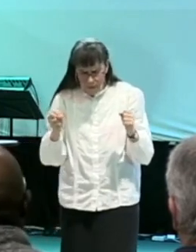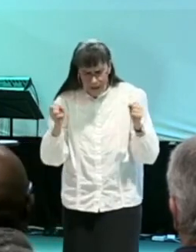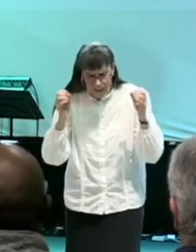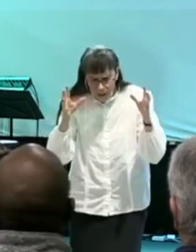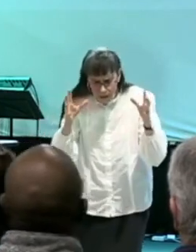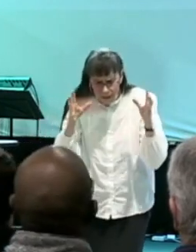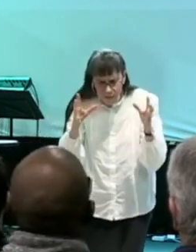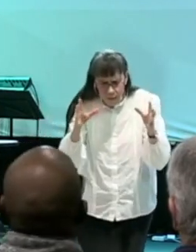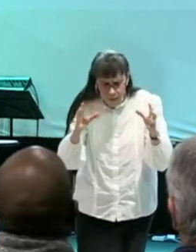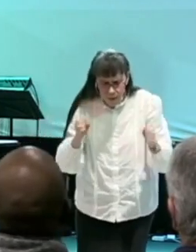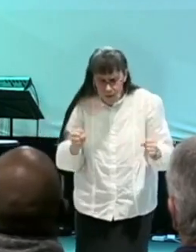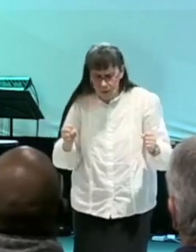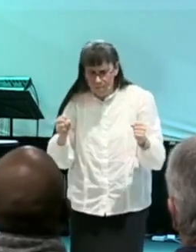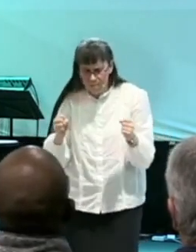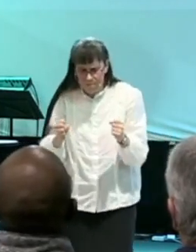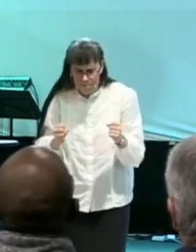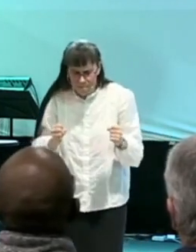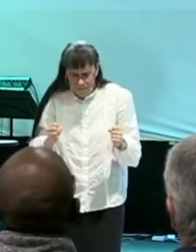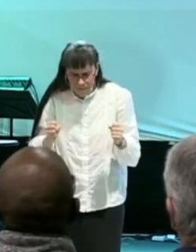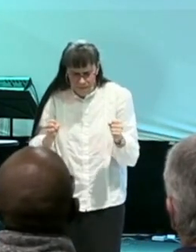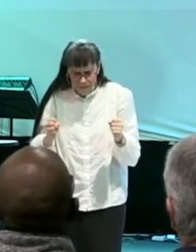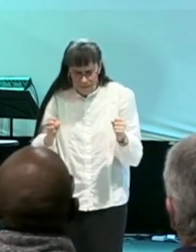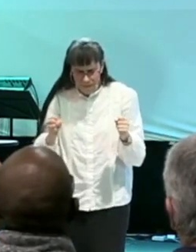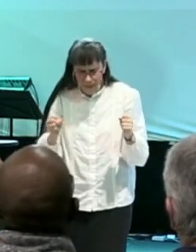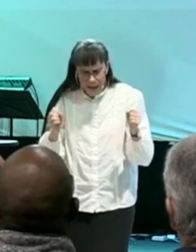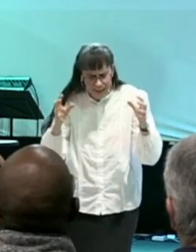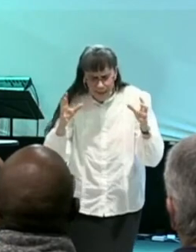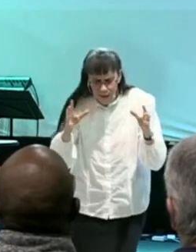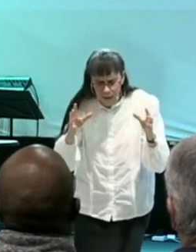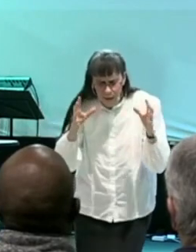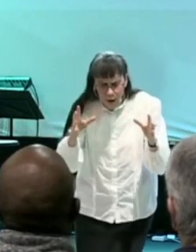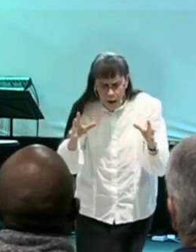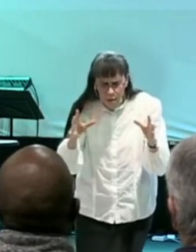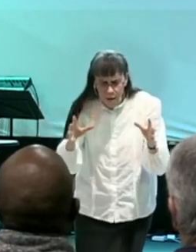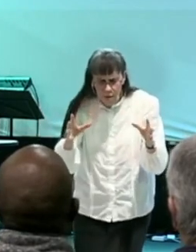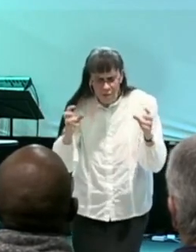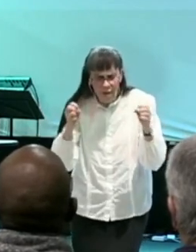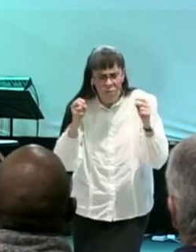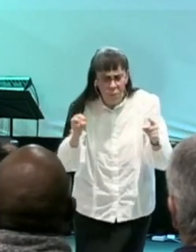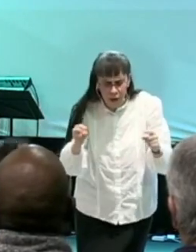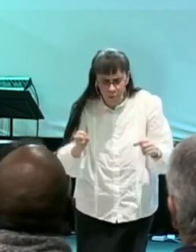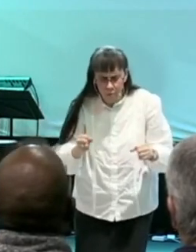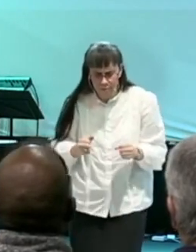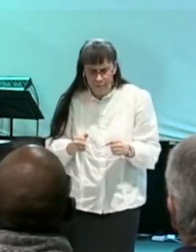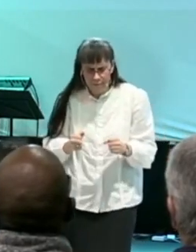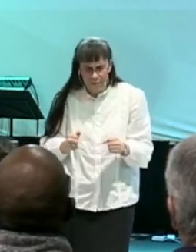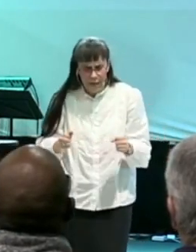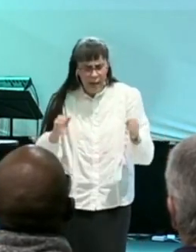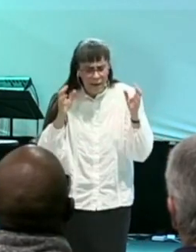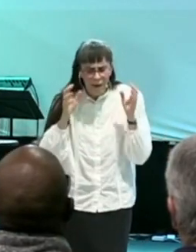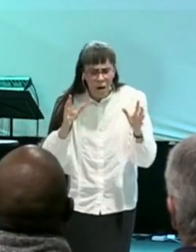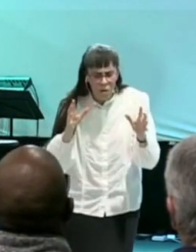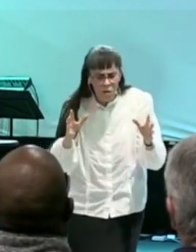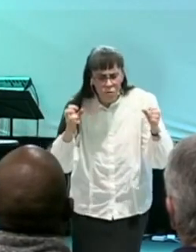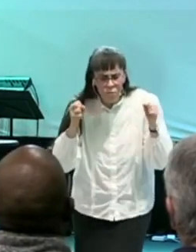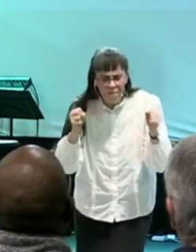solution. Let God give you the solution. Laisse Dieu t'accorder la percée. And let God and allow God to laisse Dieu se révéler à toi en tant